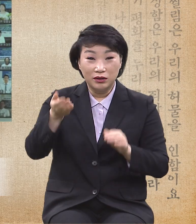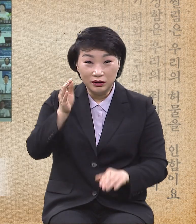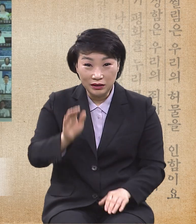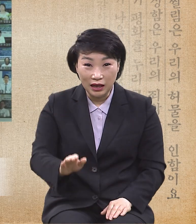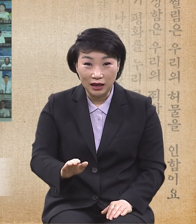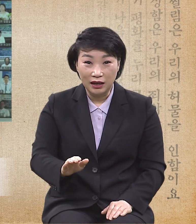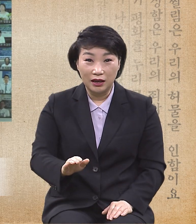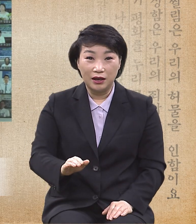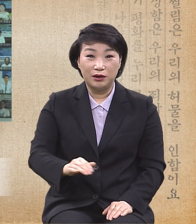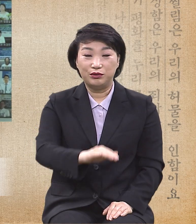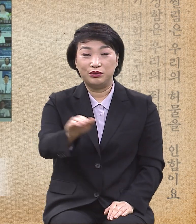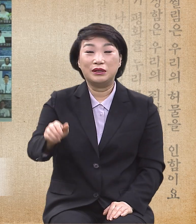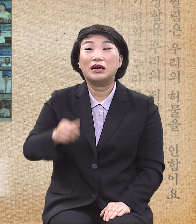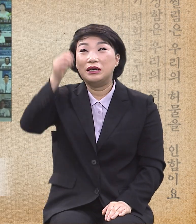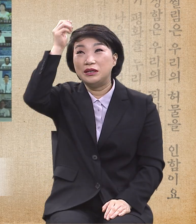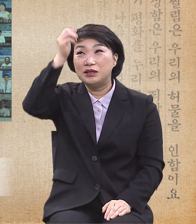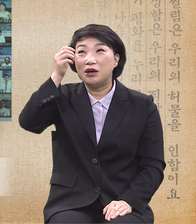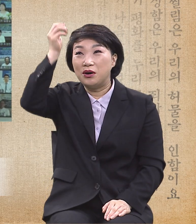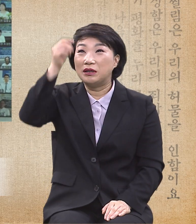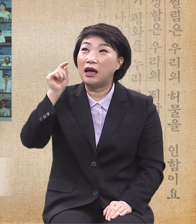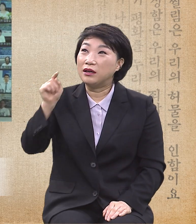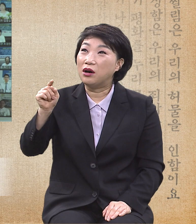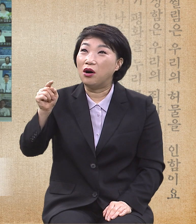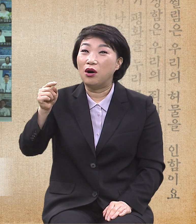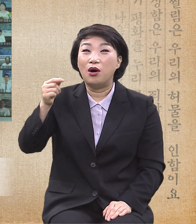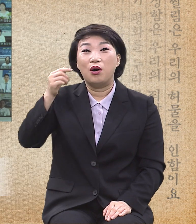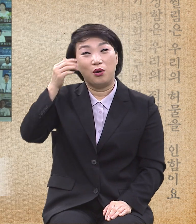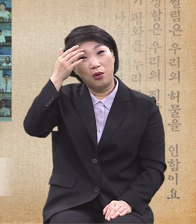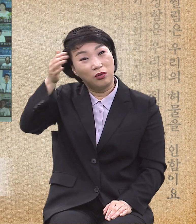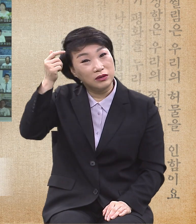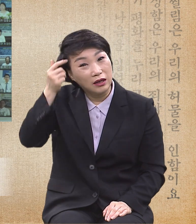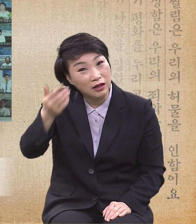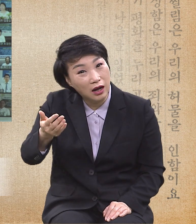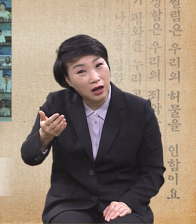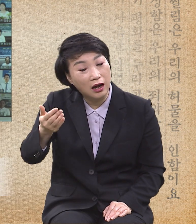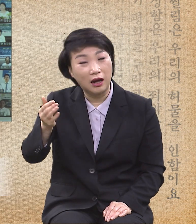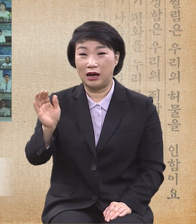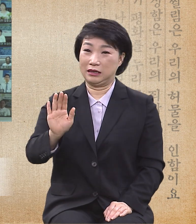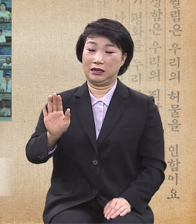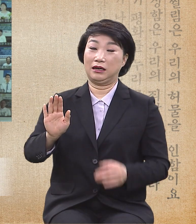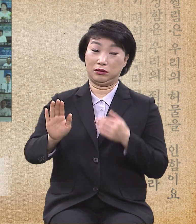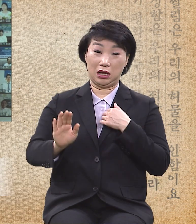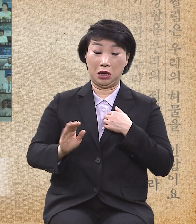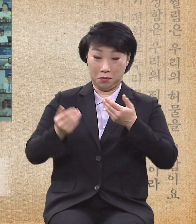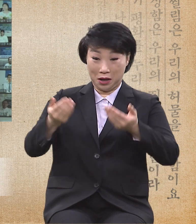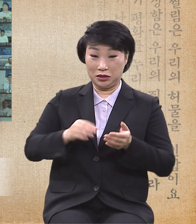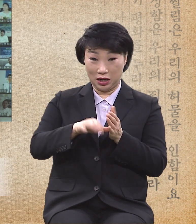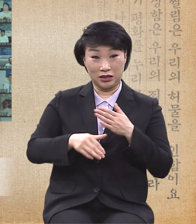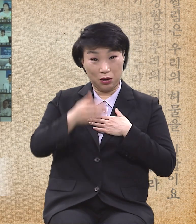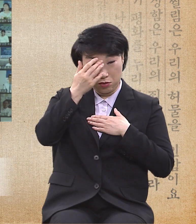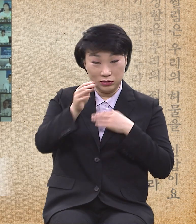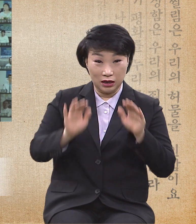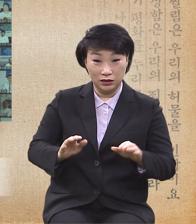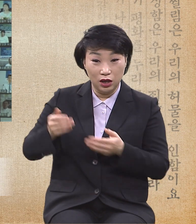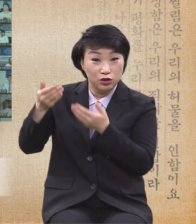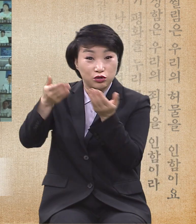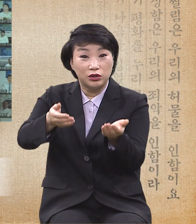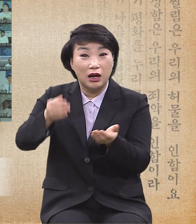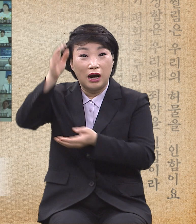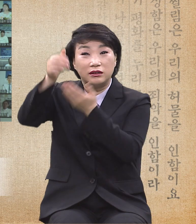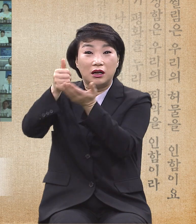주셨는데 영적인 것은 그냥 공짜냐? 나에게는 공짜요. 근데 주시는